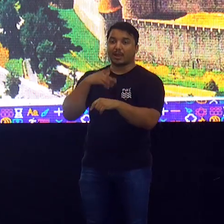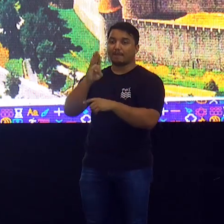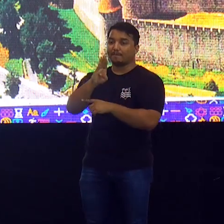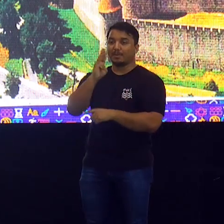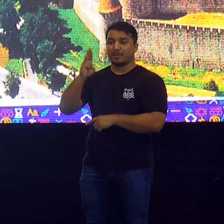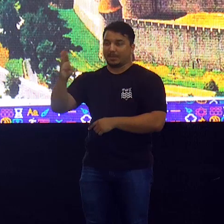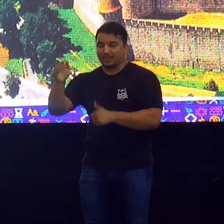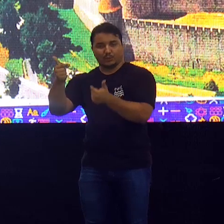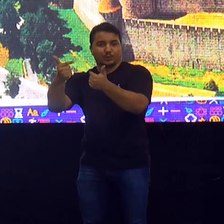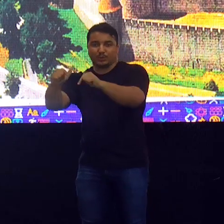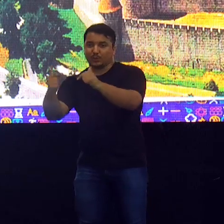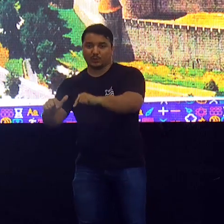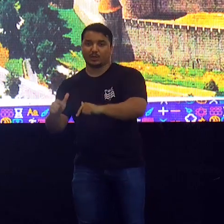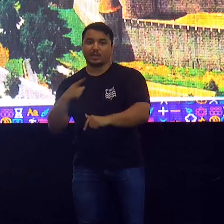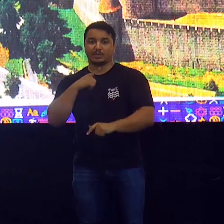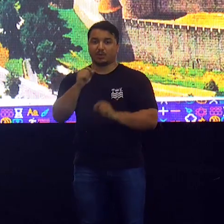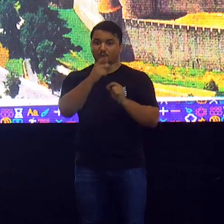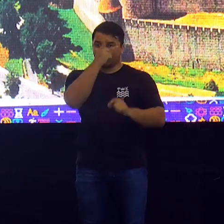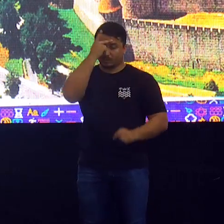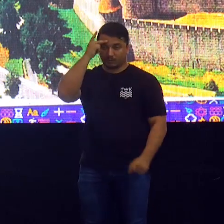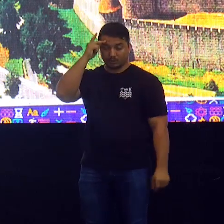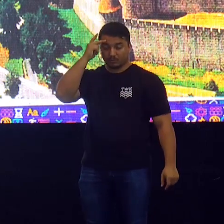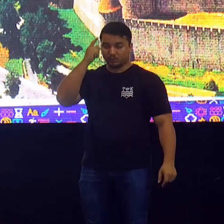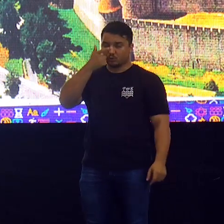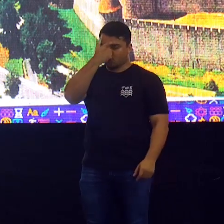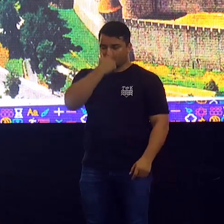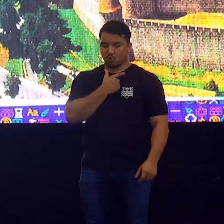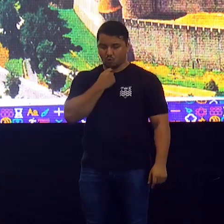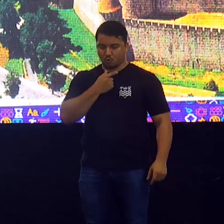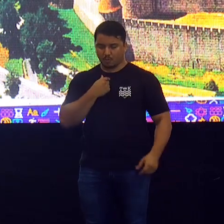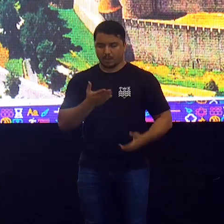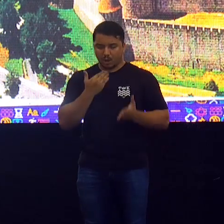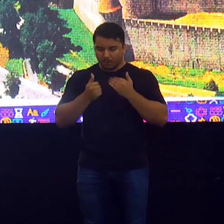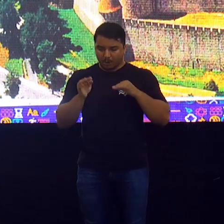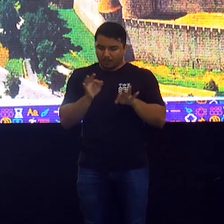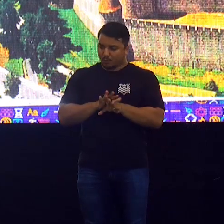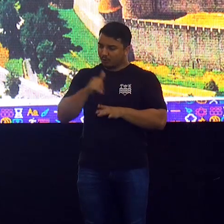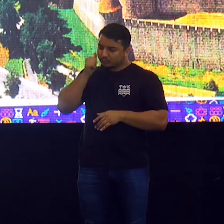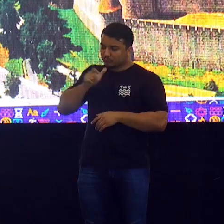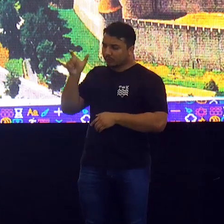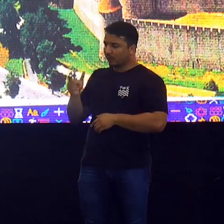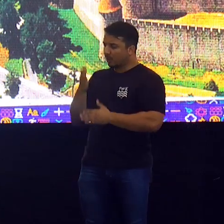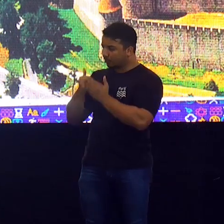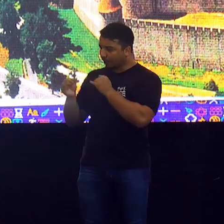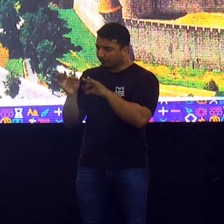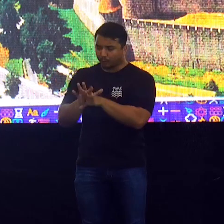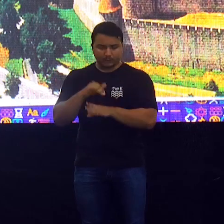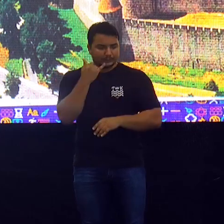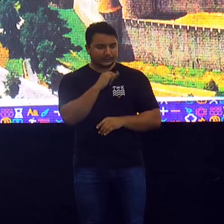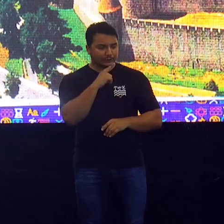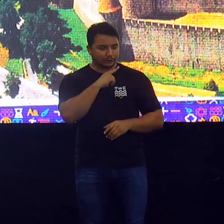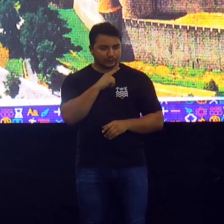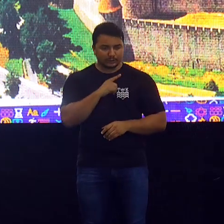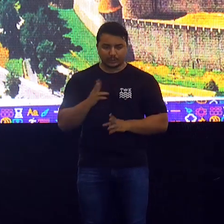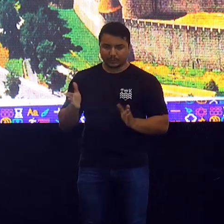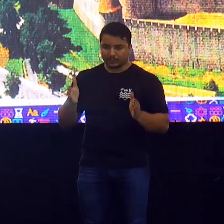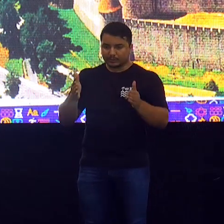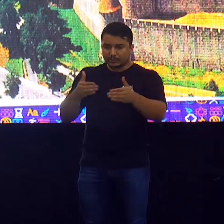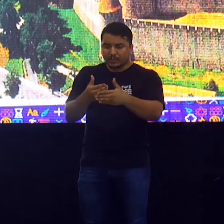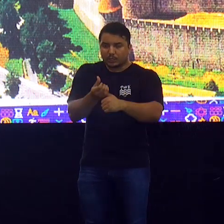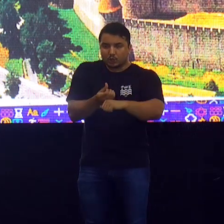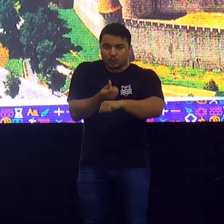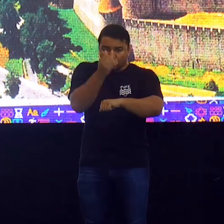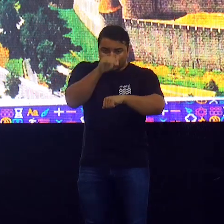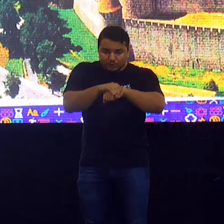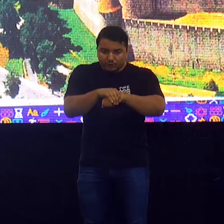Big Brother, esse homem mais alimentado, essa mulher mais alimentada, com mais energia, entrando em casa 6